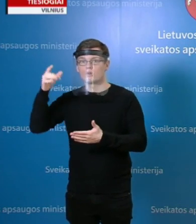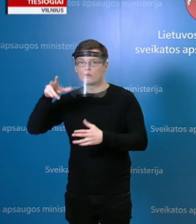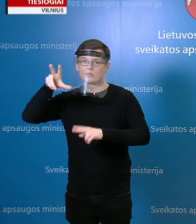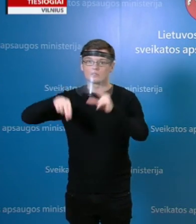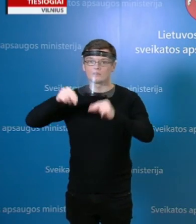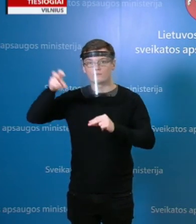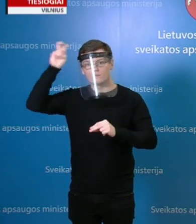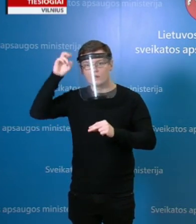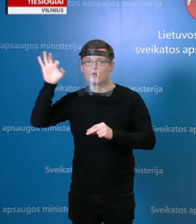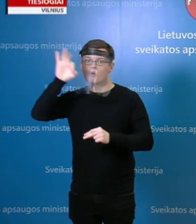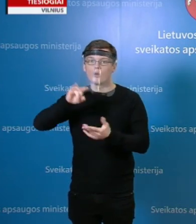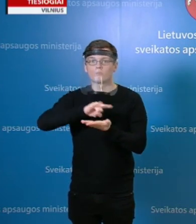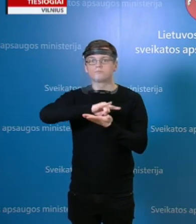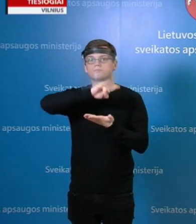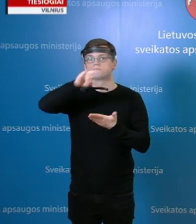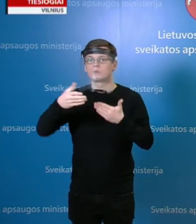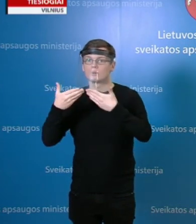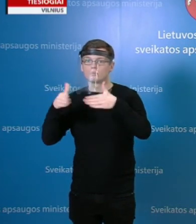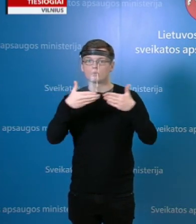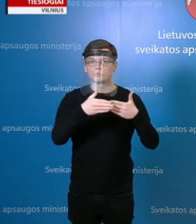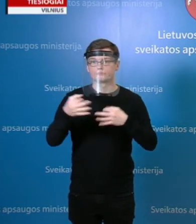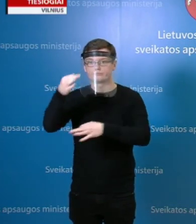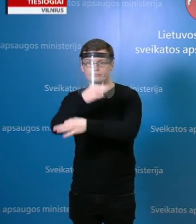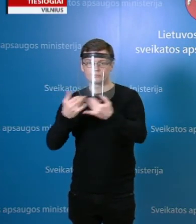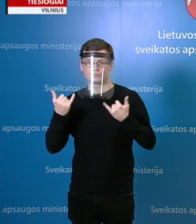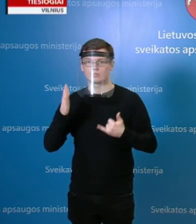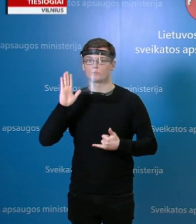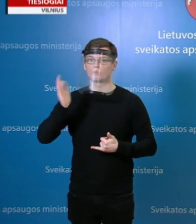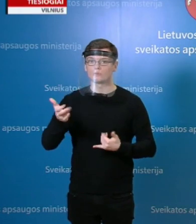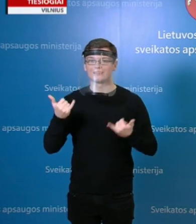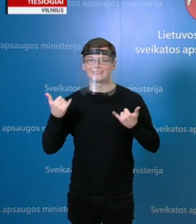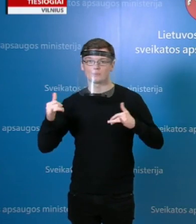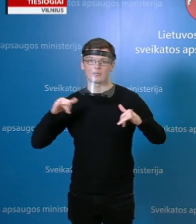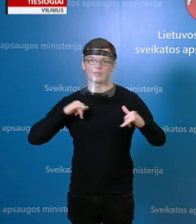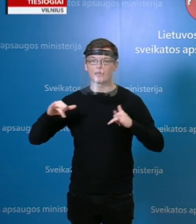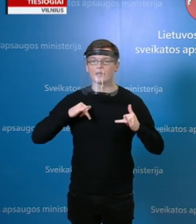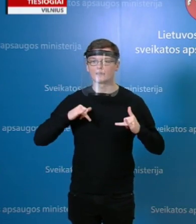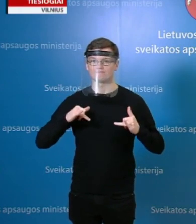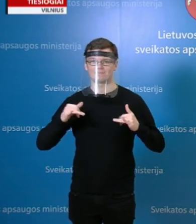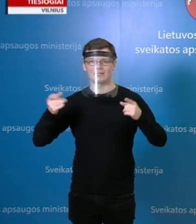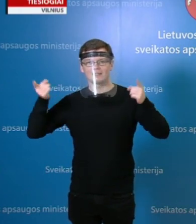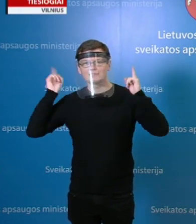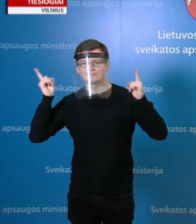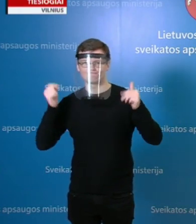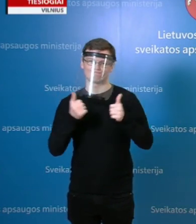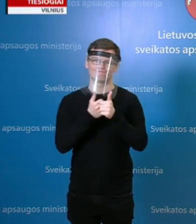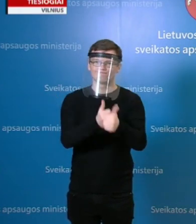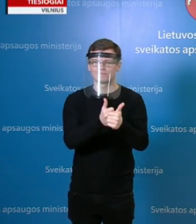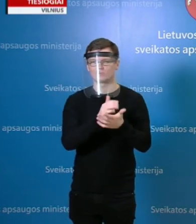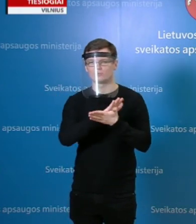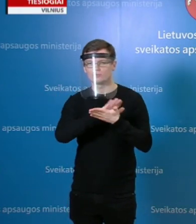atnaujinimo. Tai kol kas tikrai raginčiau elgtis labai atsargiai ir apdairiai, kad nekiltų tokių situacijų, kurios